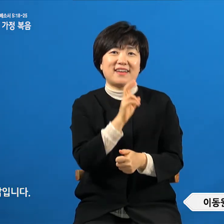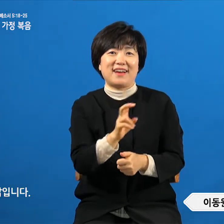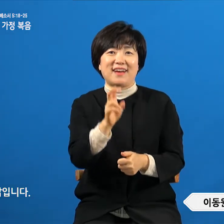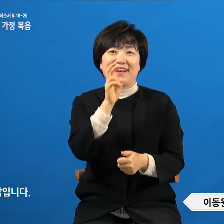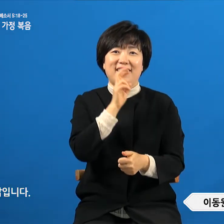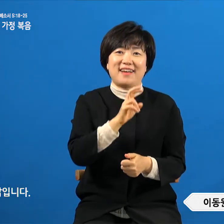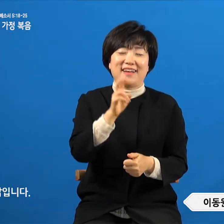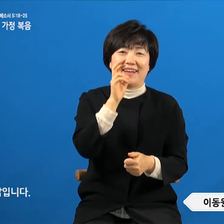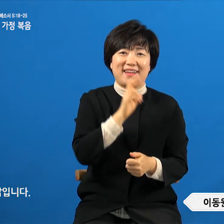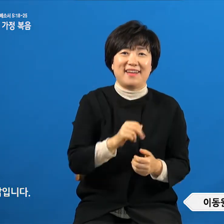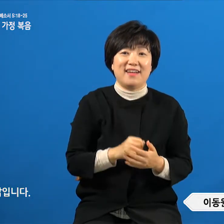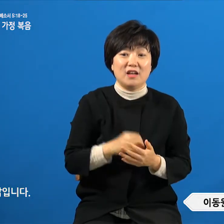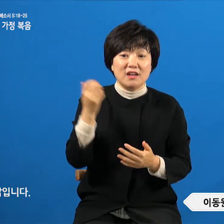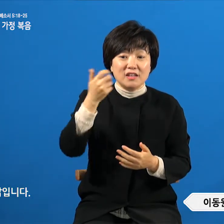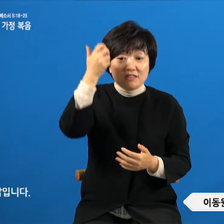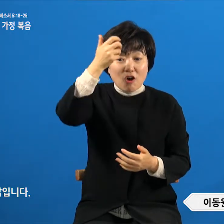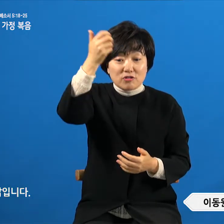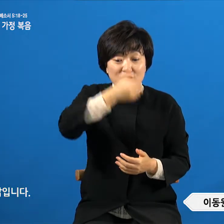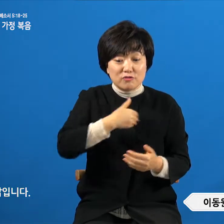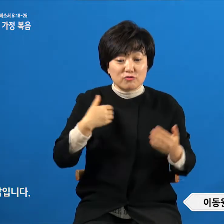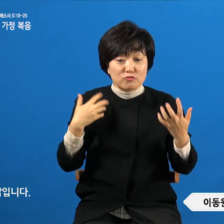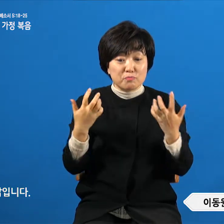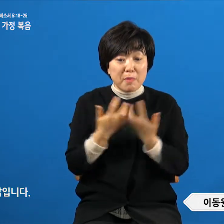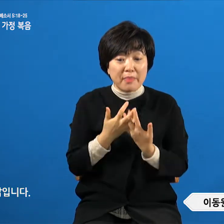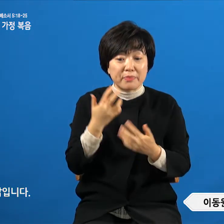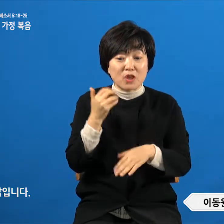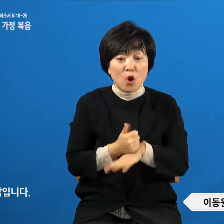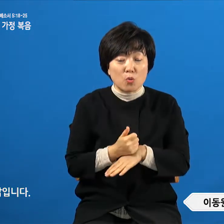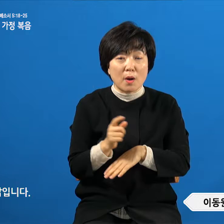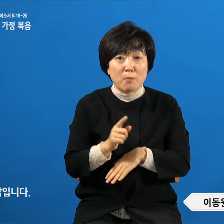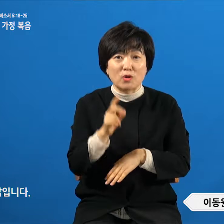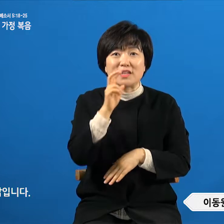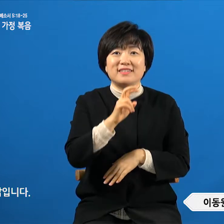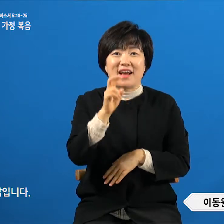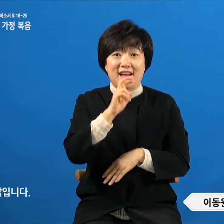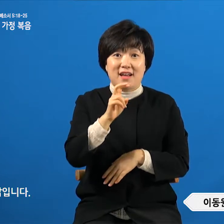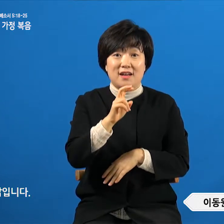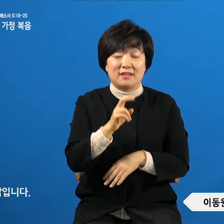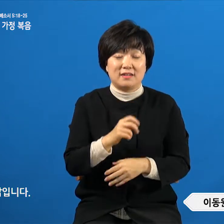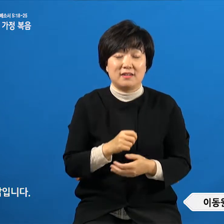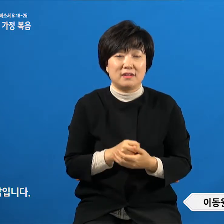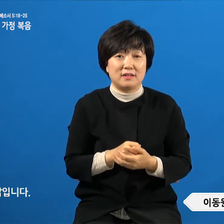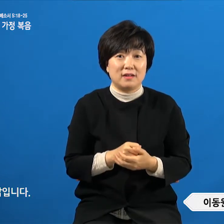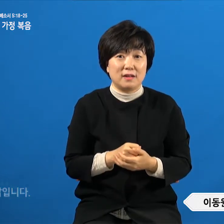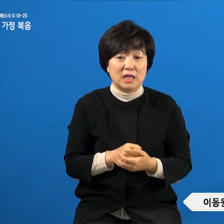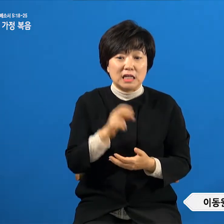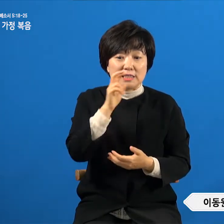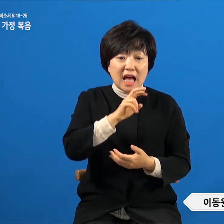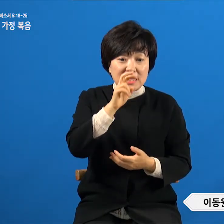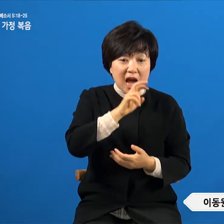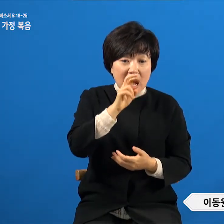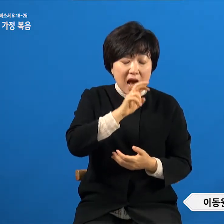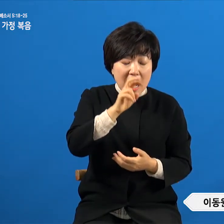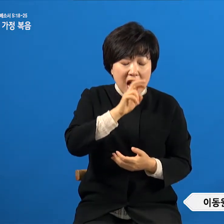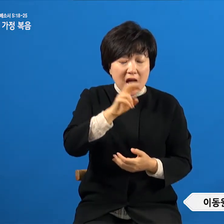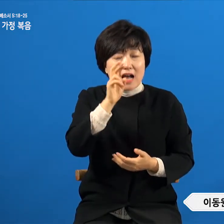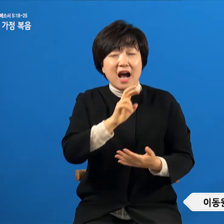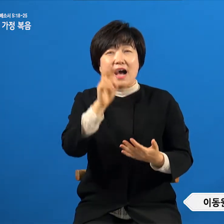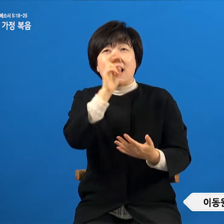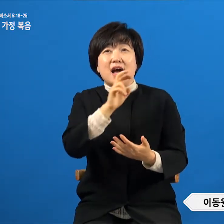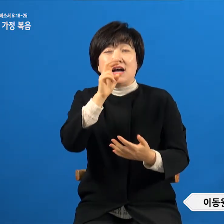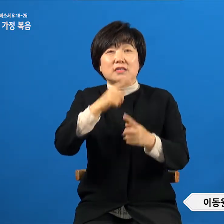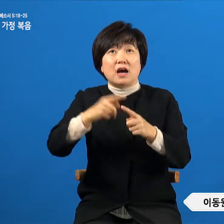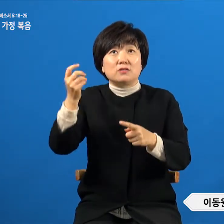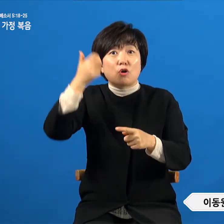터져나와요. 그러니까 성령 충만의 결과가 찬양입니다. 그러나 반대로 우리가 찬양하다가 어느 날